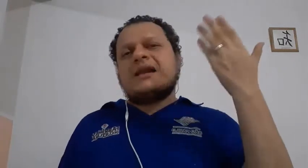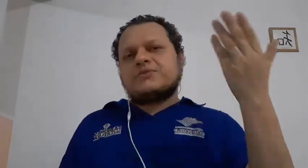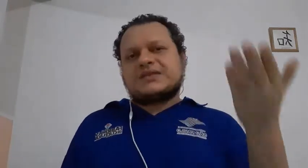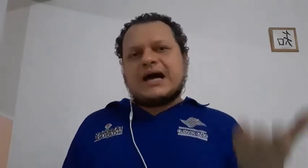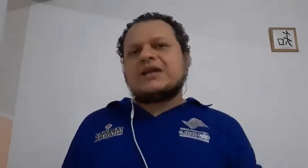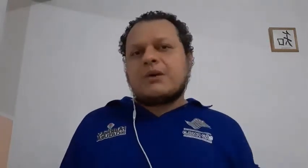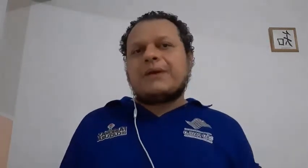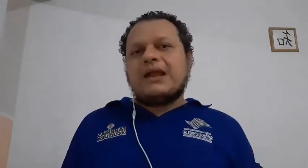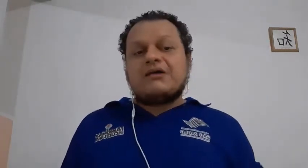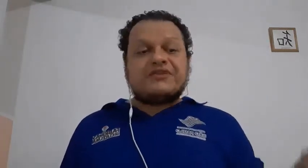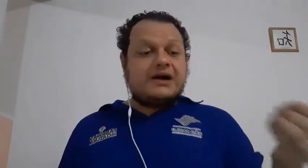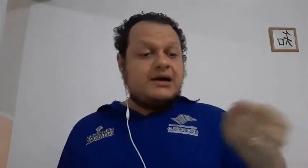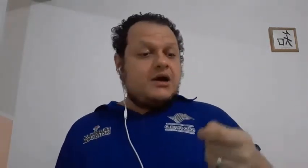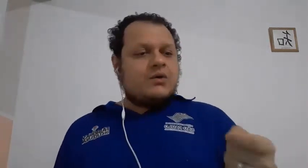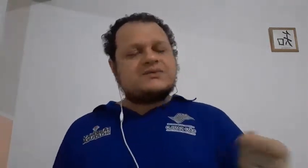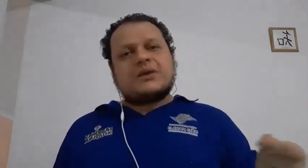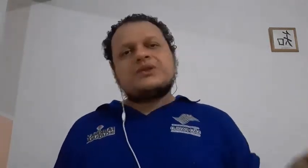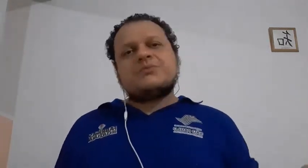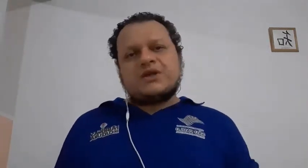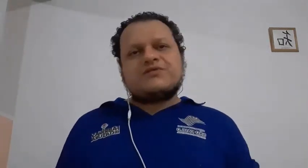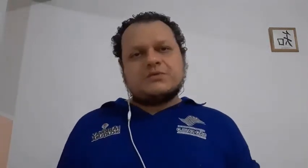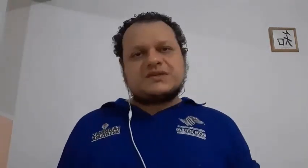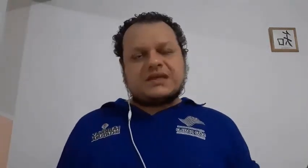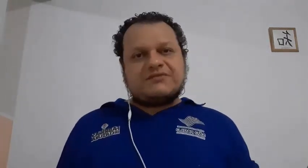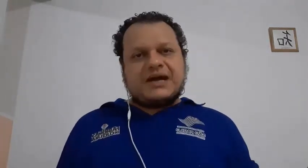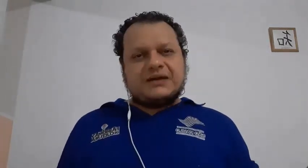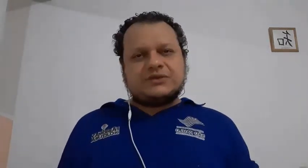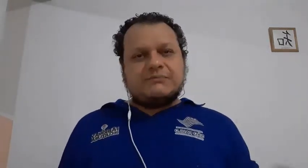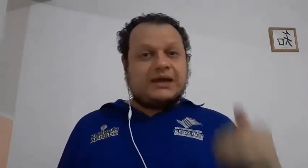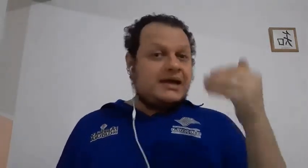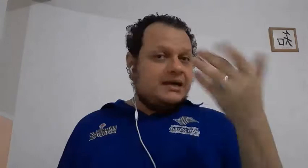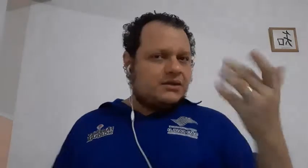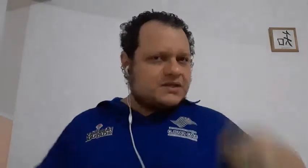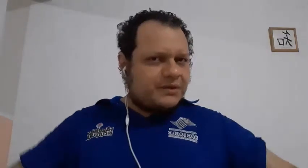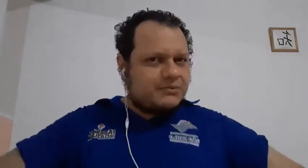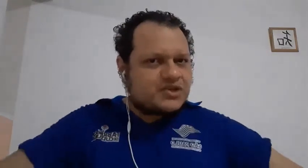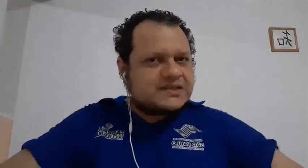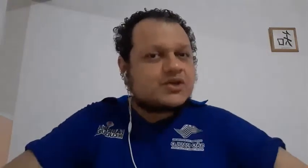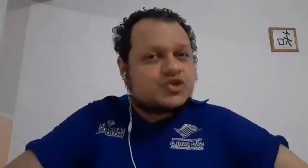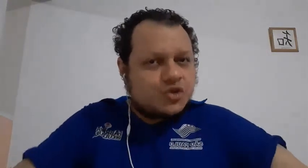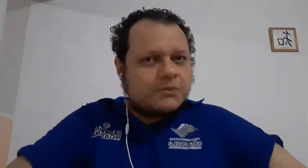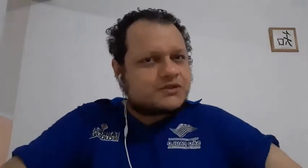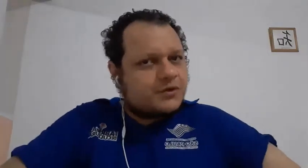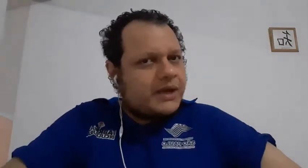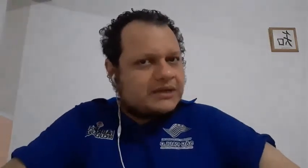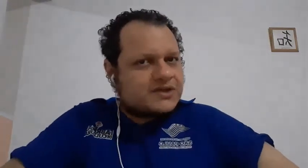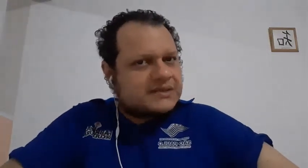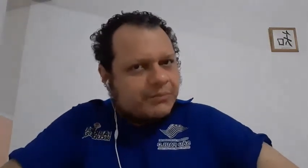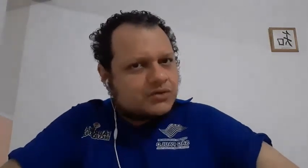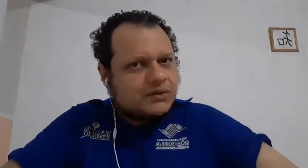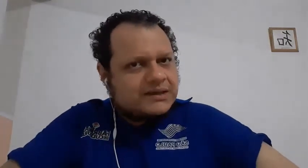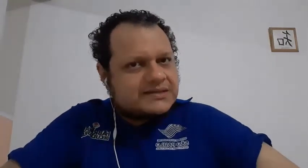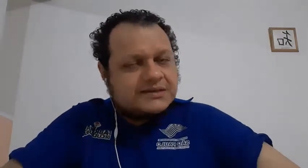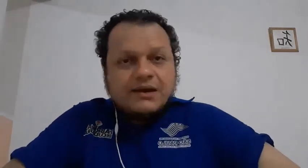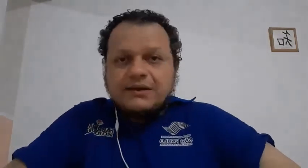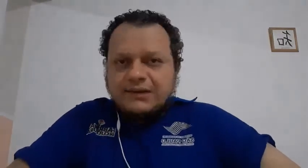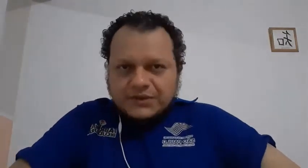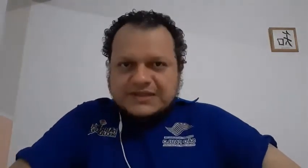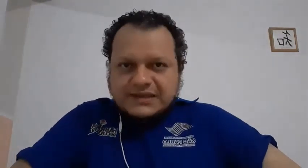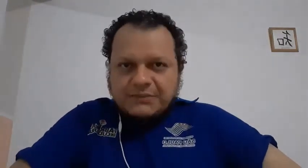falarmos errado uma palavra, consequentemente vamos escrever errado também. Então nós podemos dizer que somos fluentes em português? Não